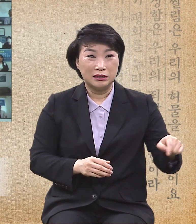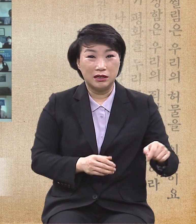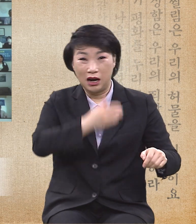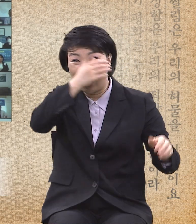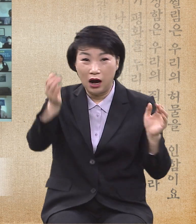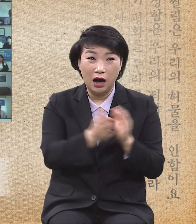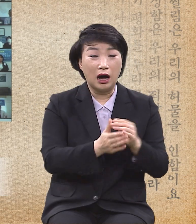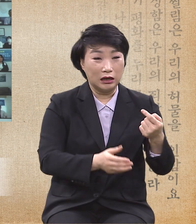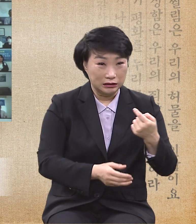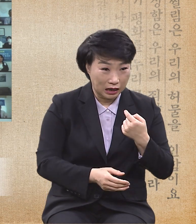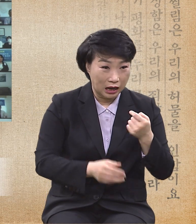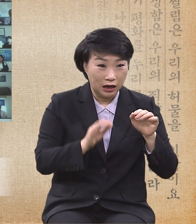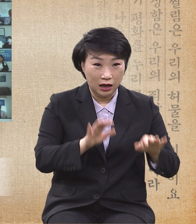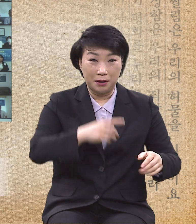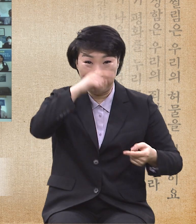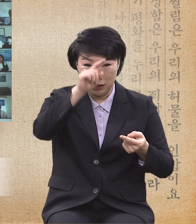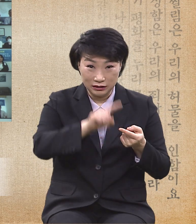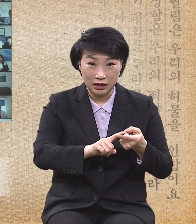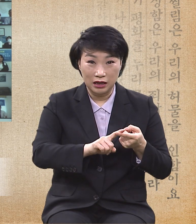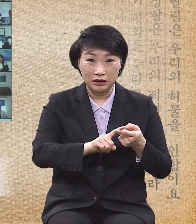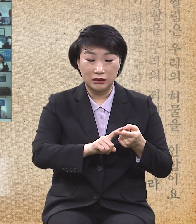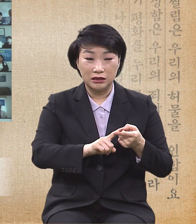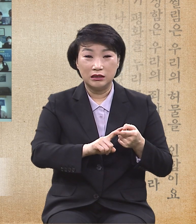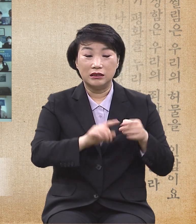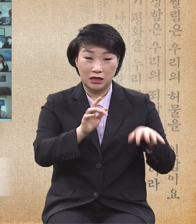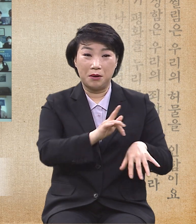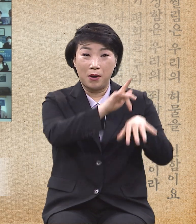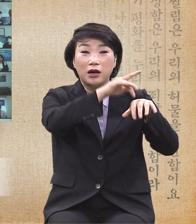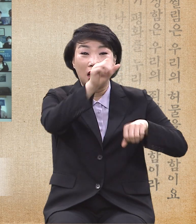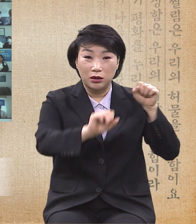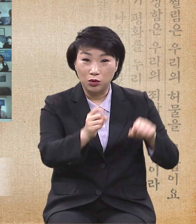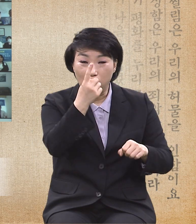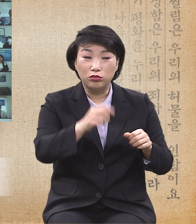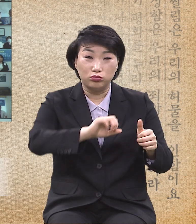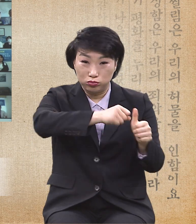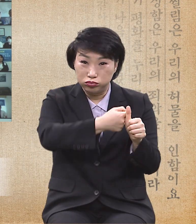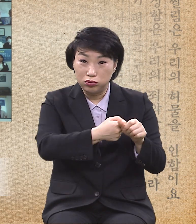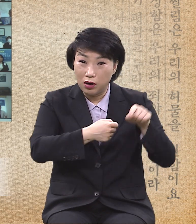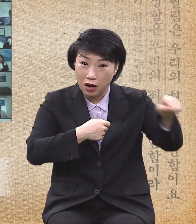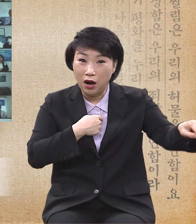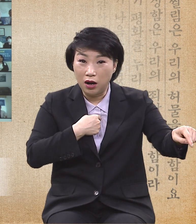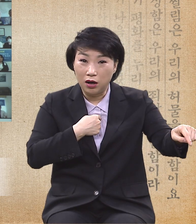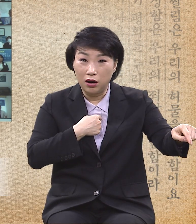적당한 이거 마땅히 사단적 행위로 처벌받아야 되지.